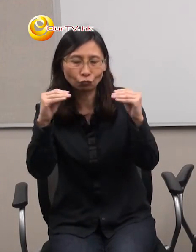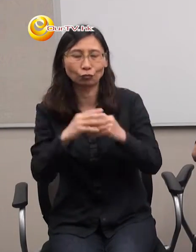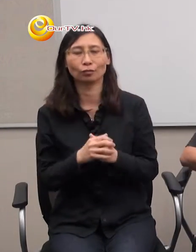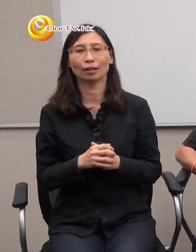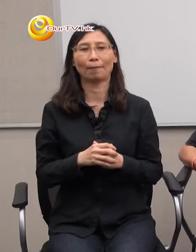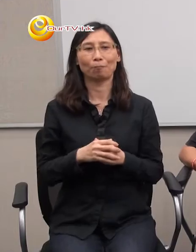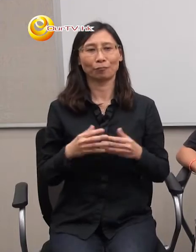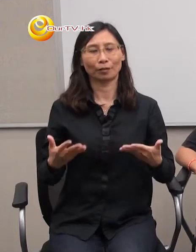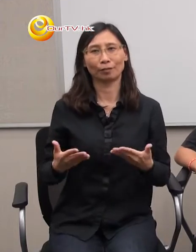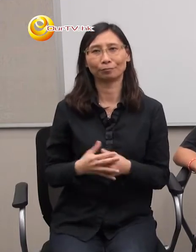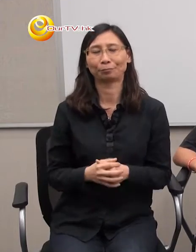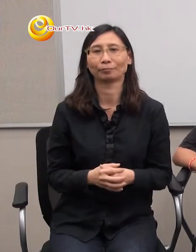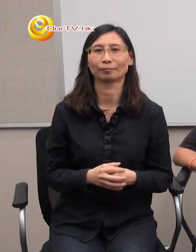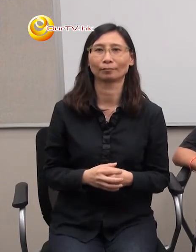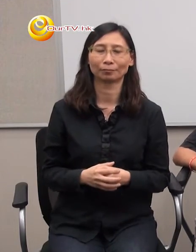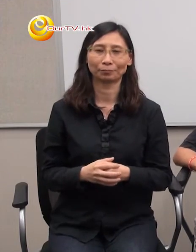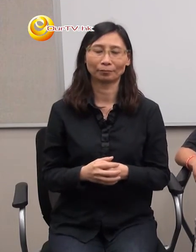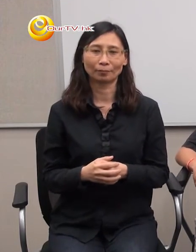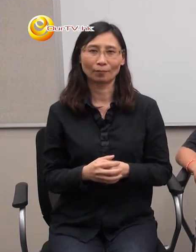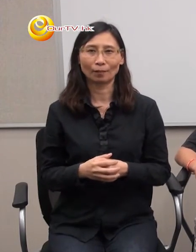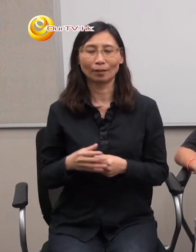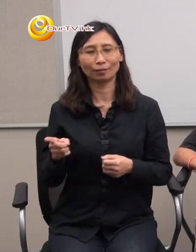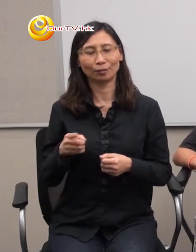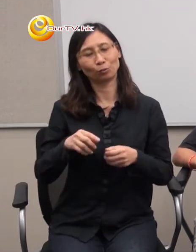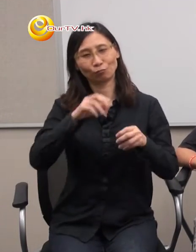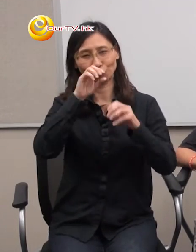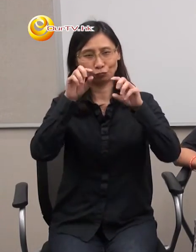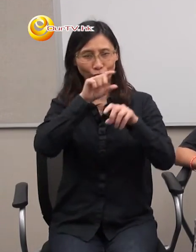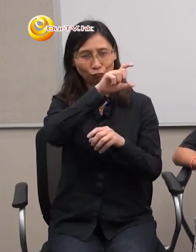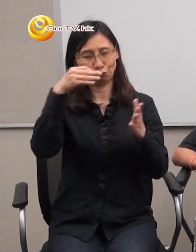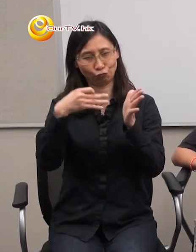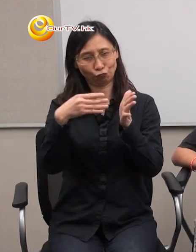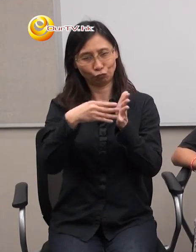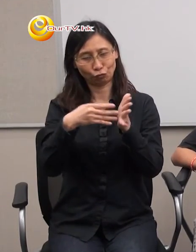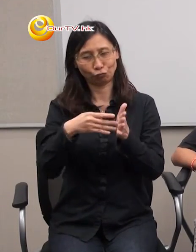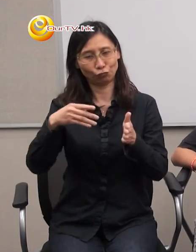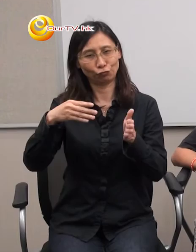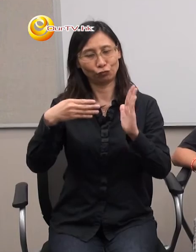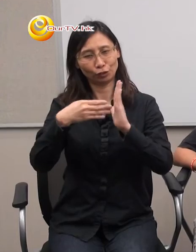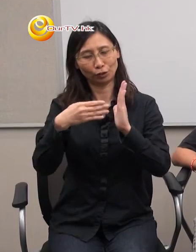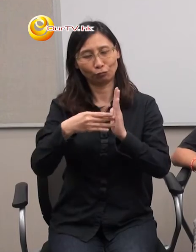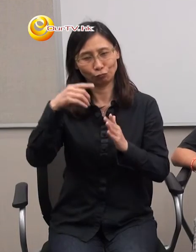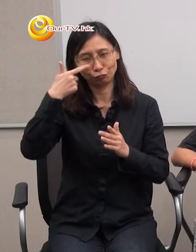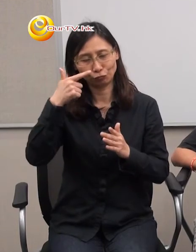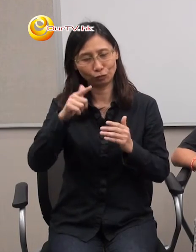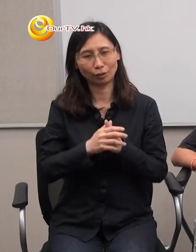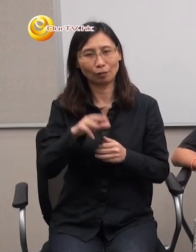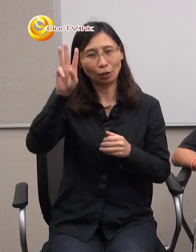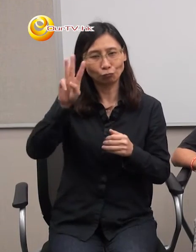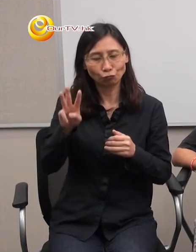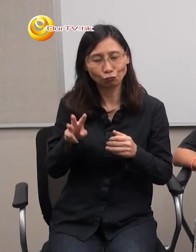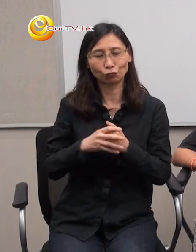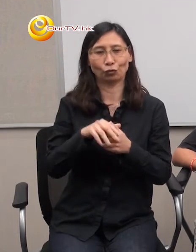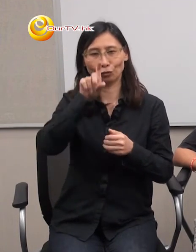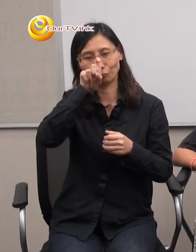埋啦。 真係卜卜聲啊！咁先 真係呢句新成語新招啊！真係天意嘅大佬，呢個新成語，水同埋雨